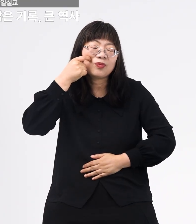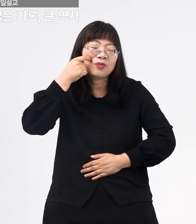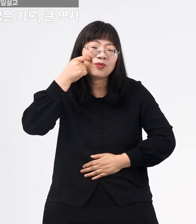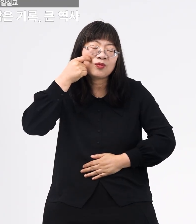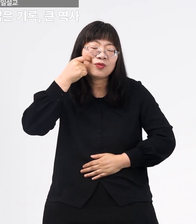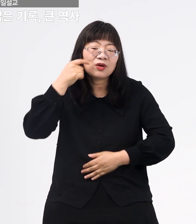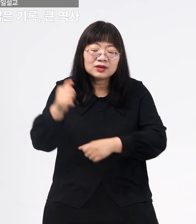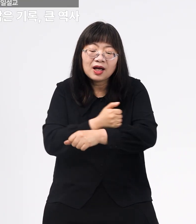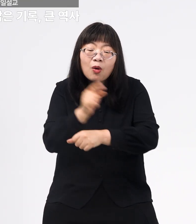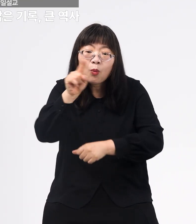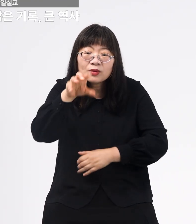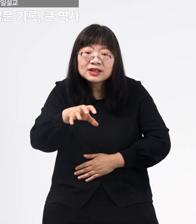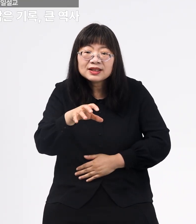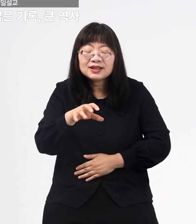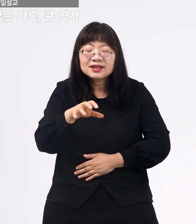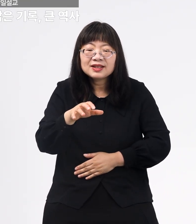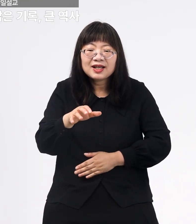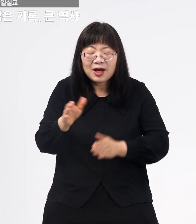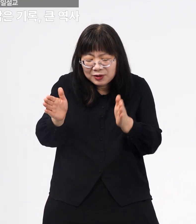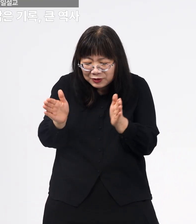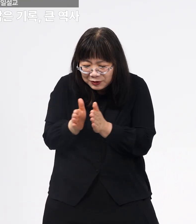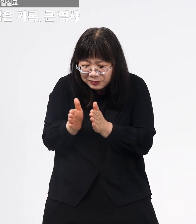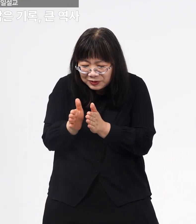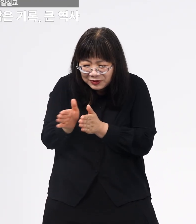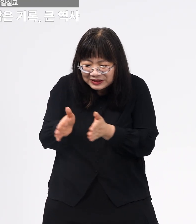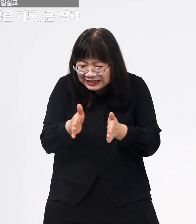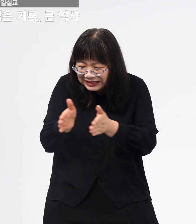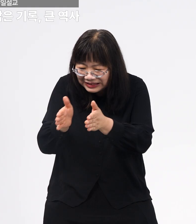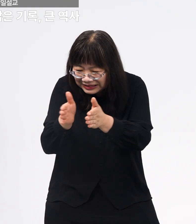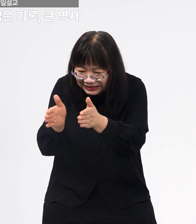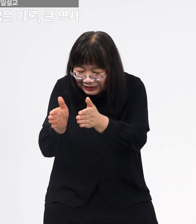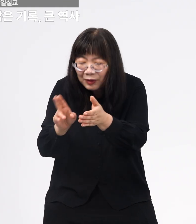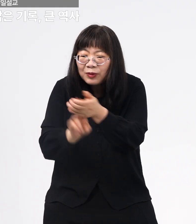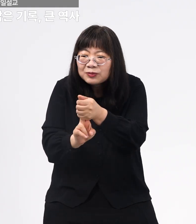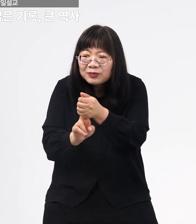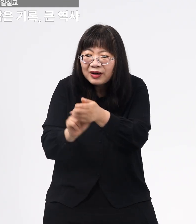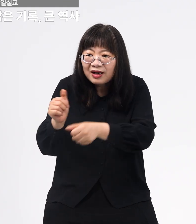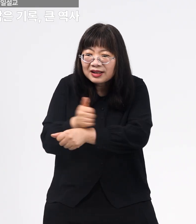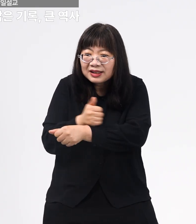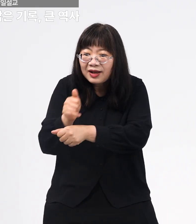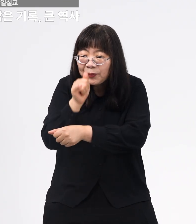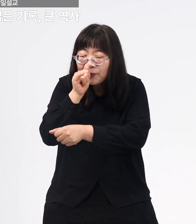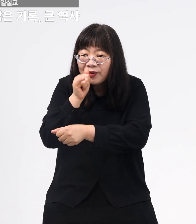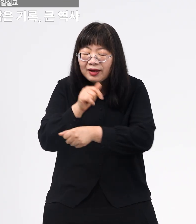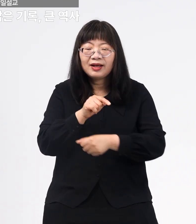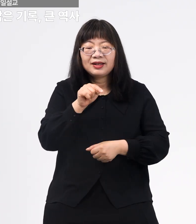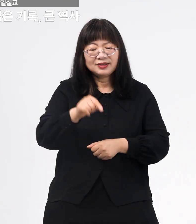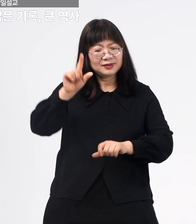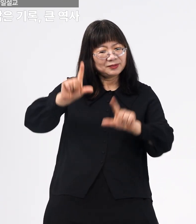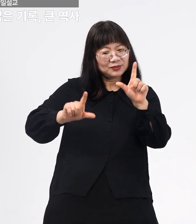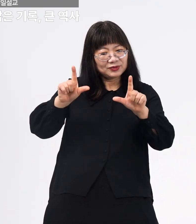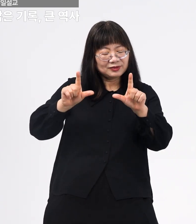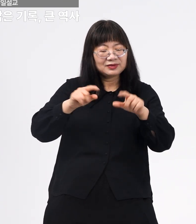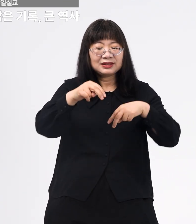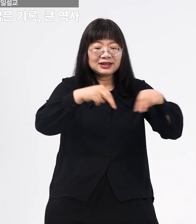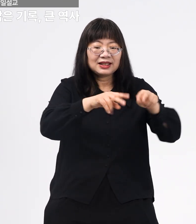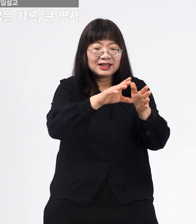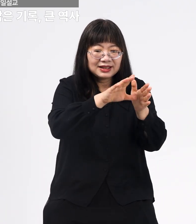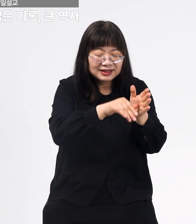다니는가 하면 오솔길로 골목길로 숨어서 다닙니다. 이것이 사사시대의 전형적인